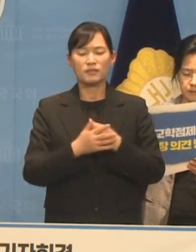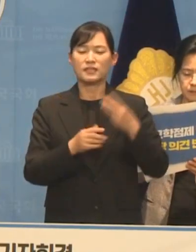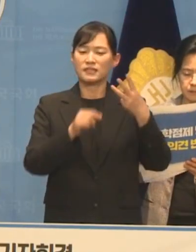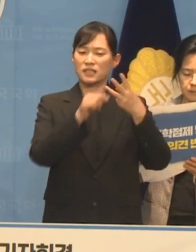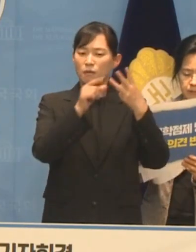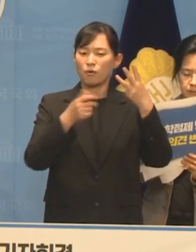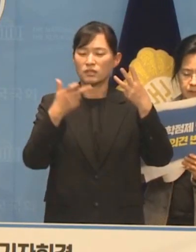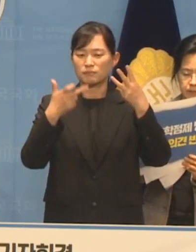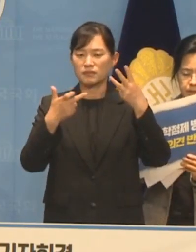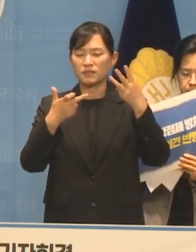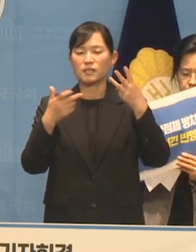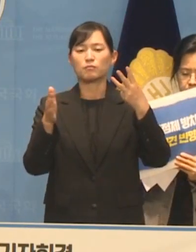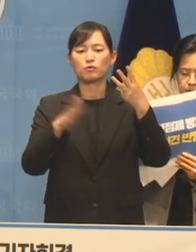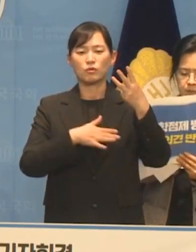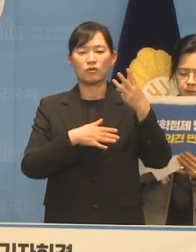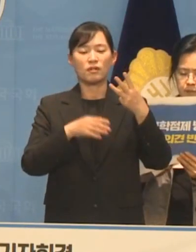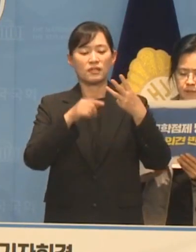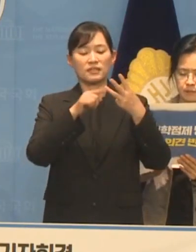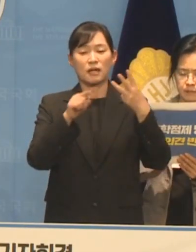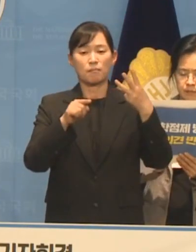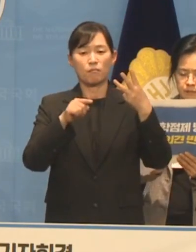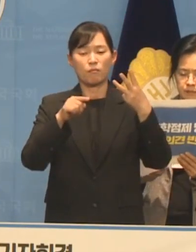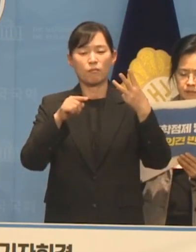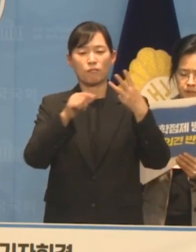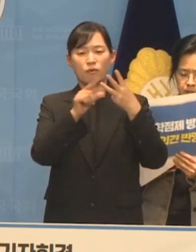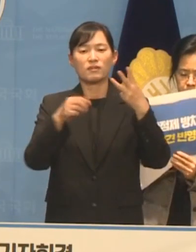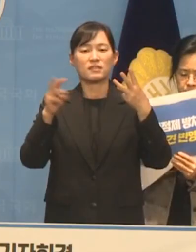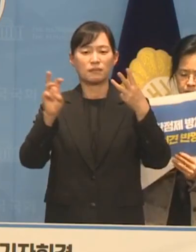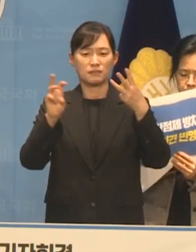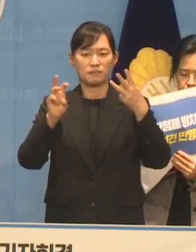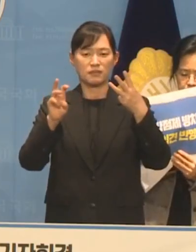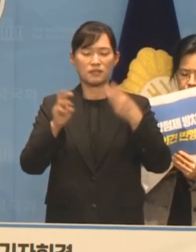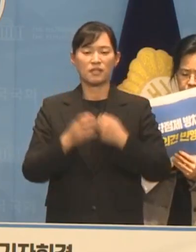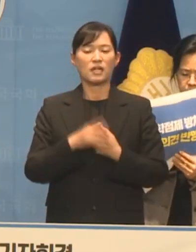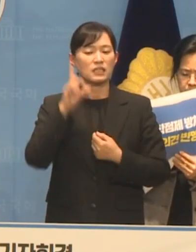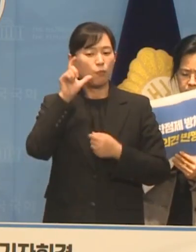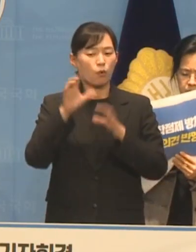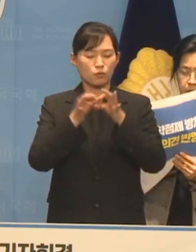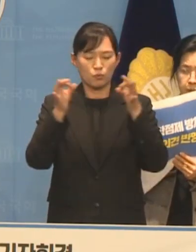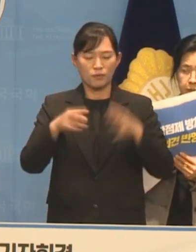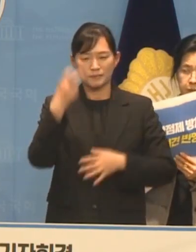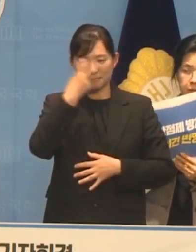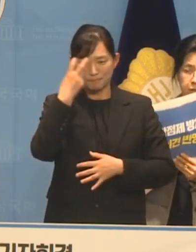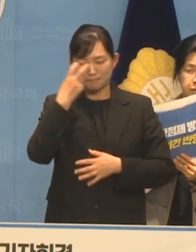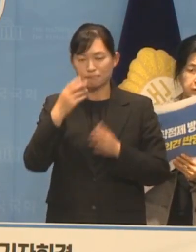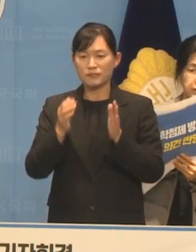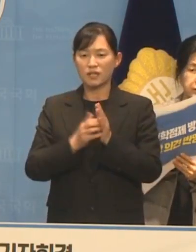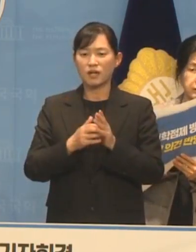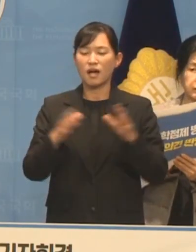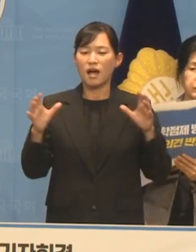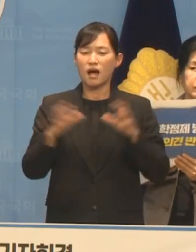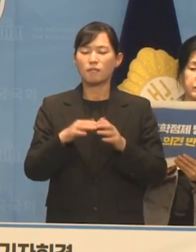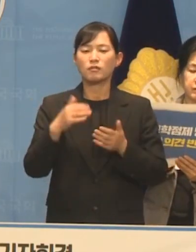17일 월요일부터 3월 31일 월요일까지 보름에 걸쳐 진행되었는데 총